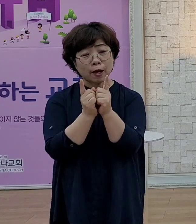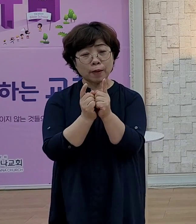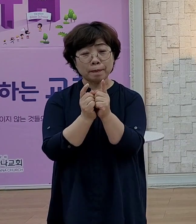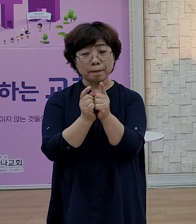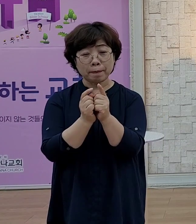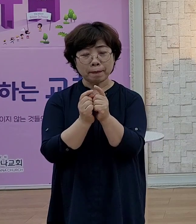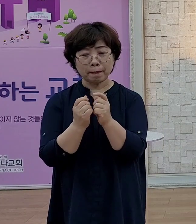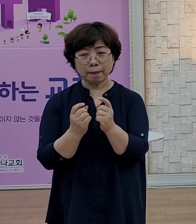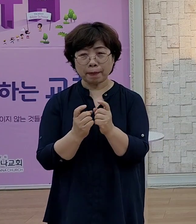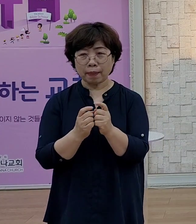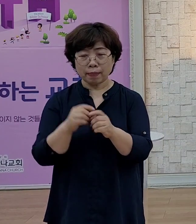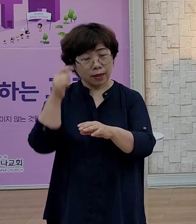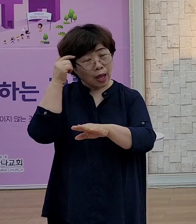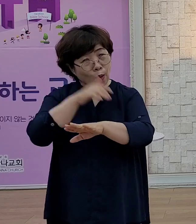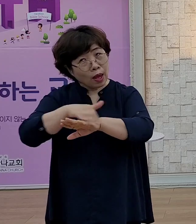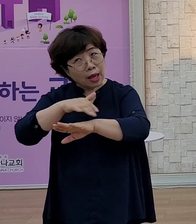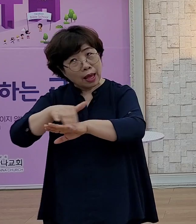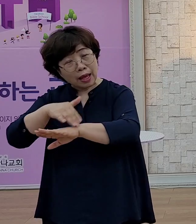여러분, 어떻게 살아오셨어요?